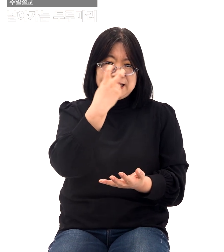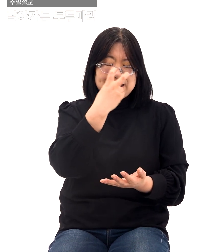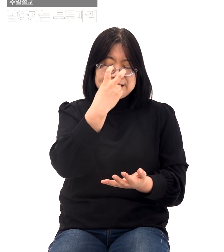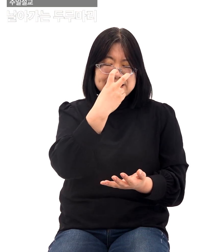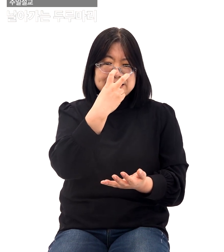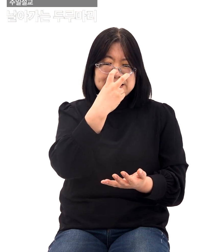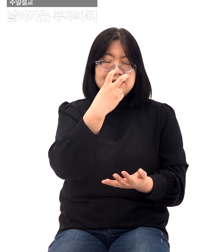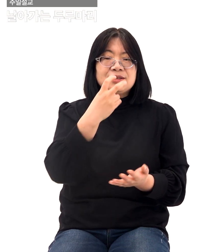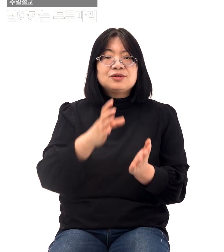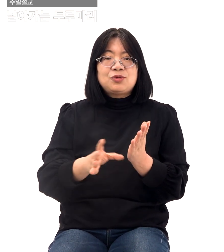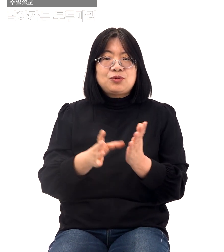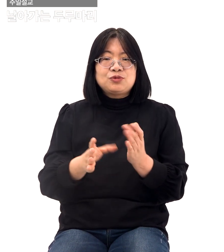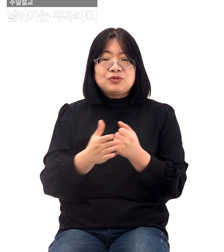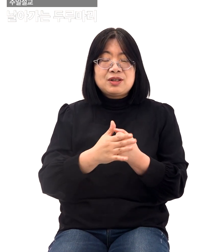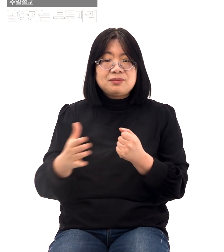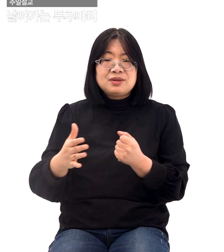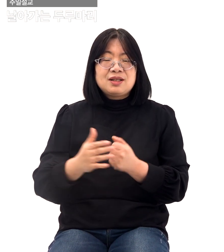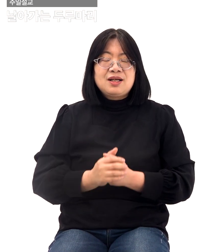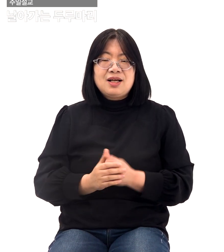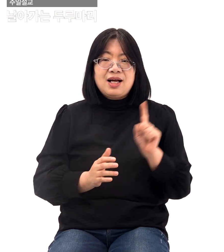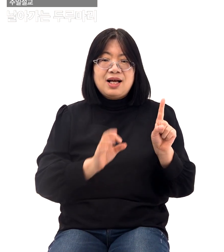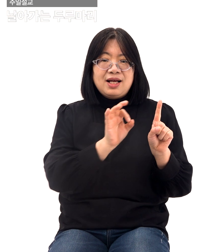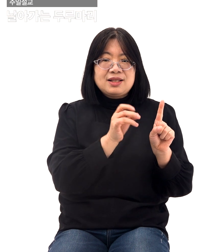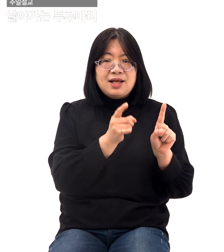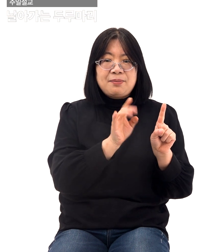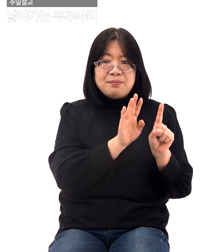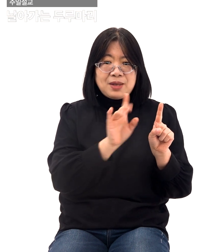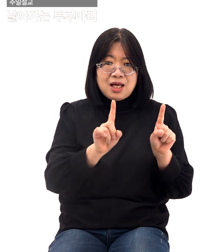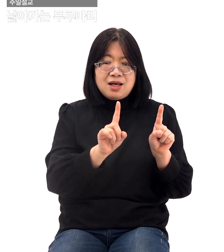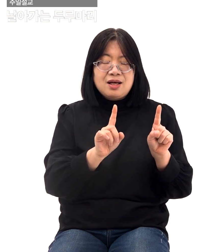부피. 그래서 이 한 에바가